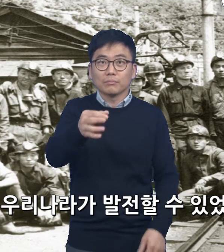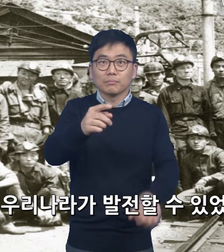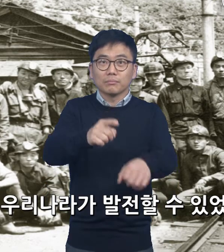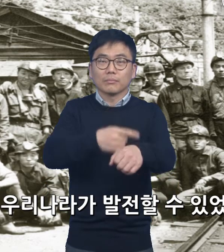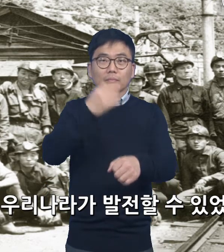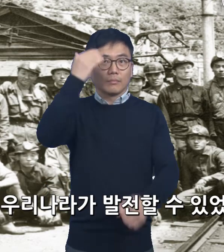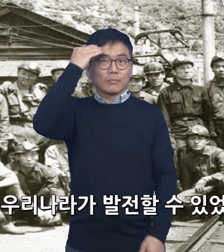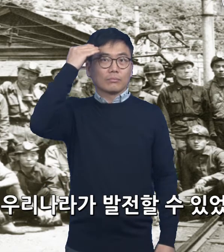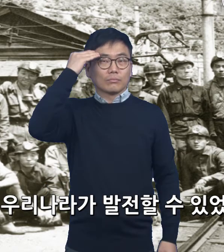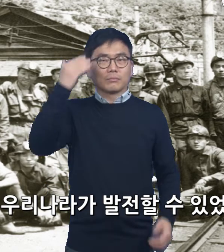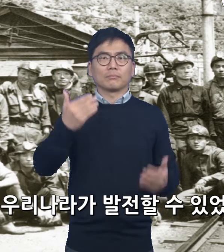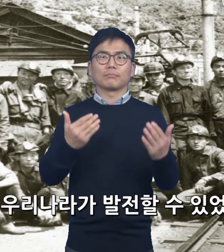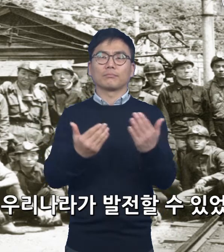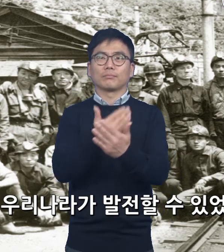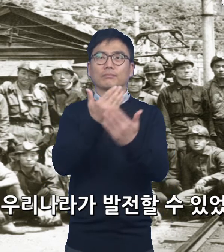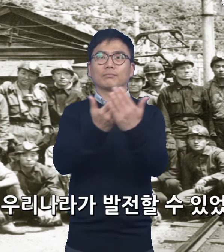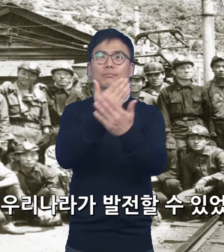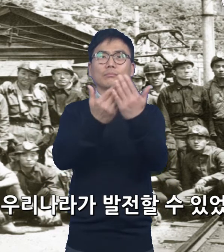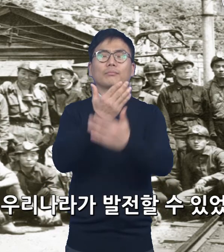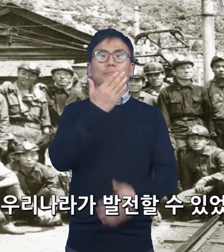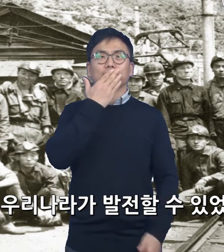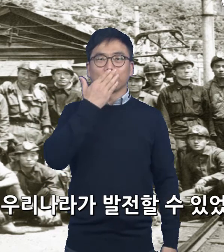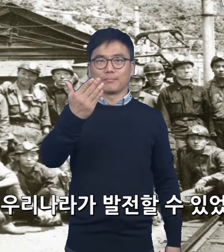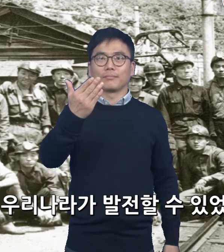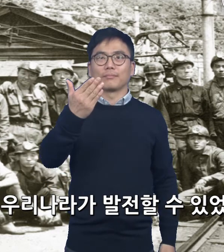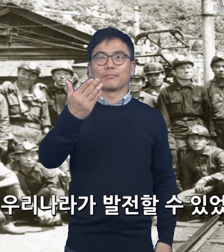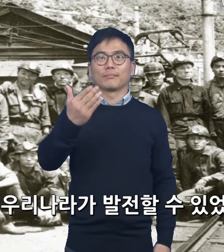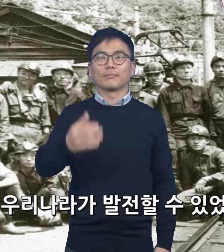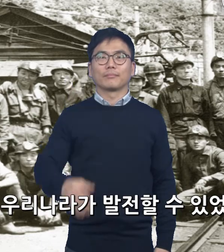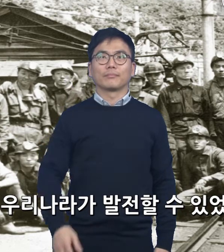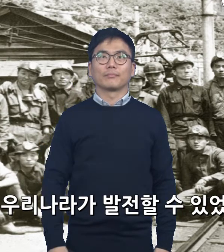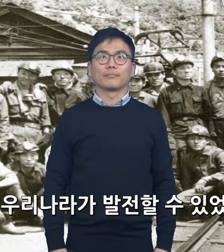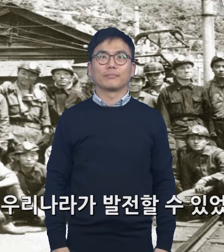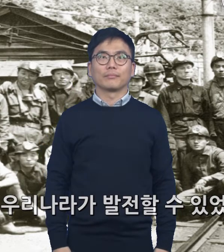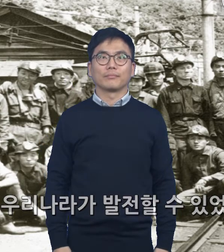그 돈으로 우리나라가 발전할 수 있었던 거고요.